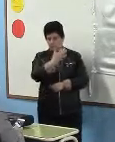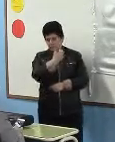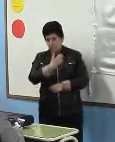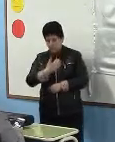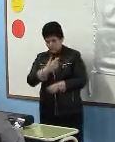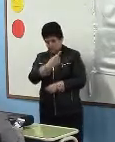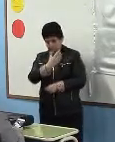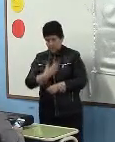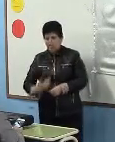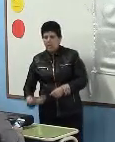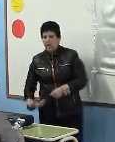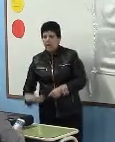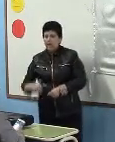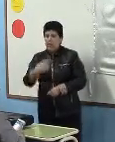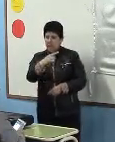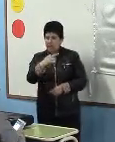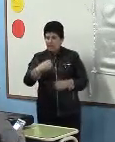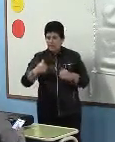asociación.